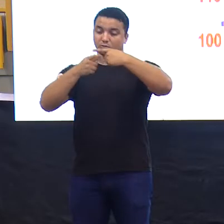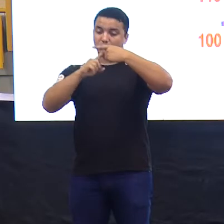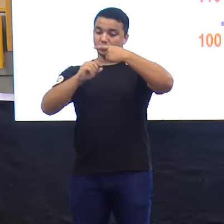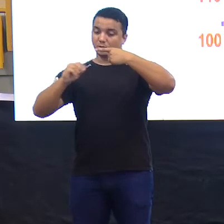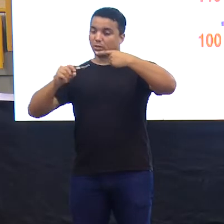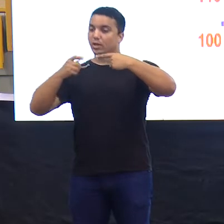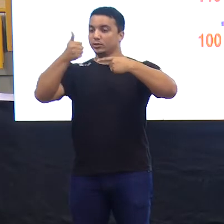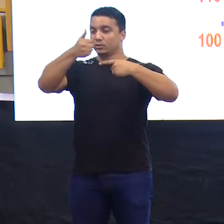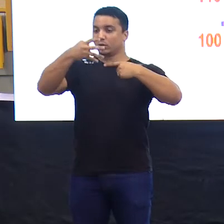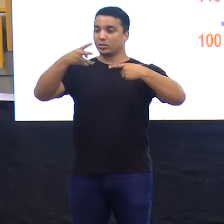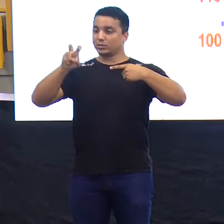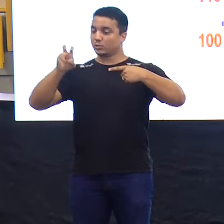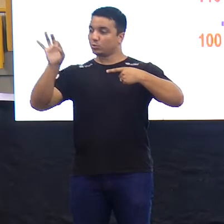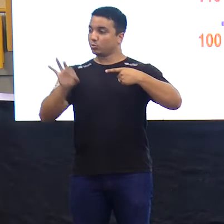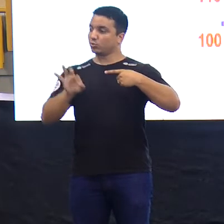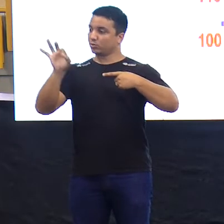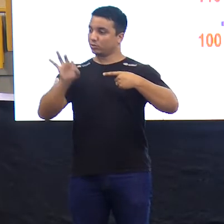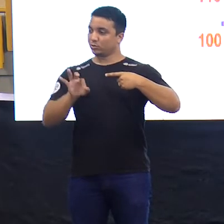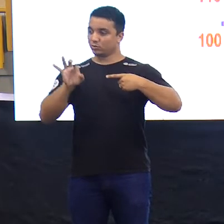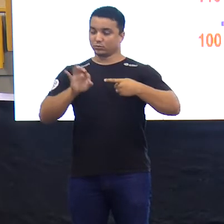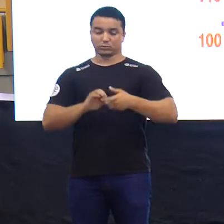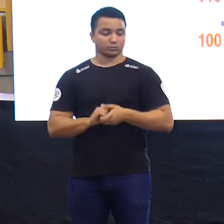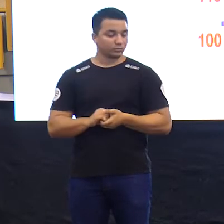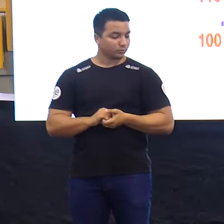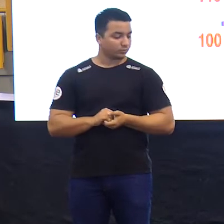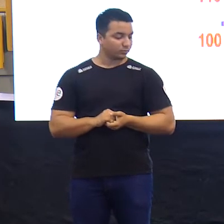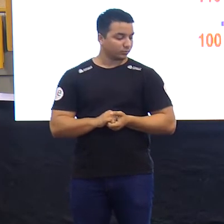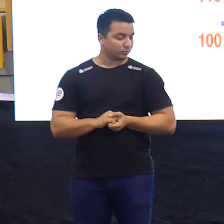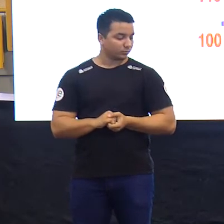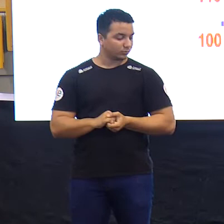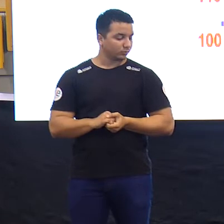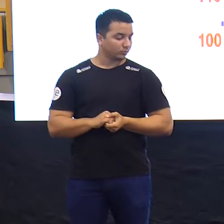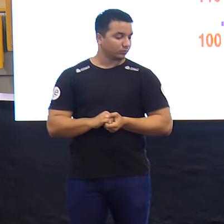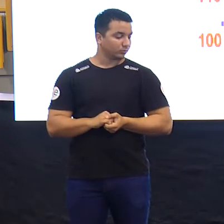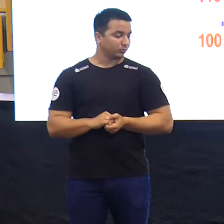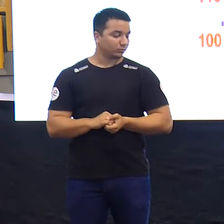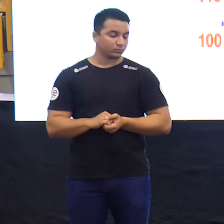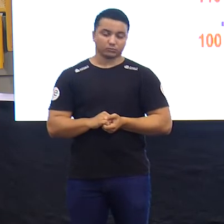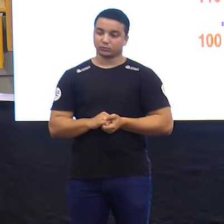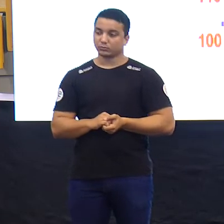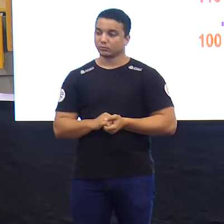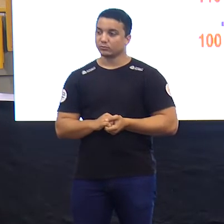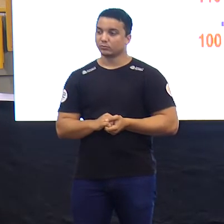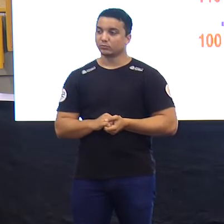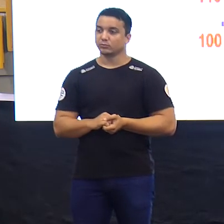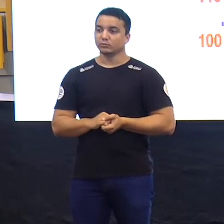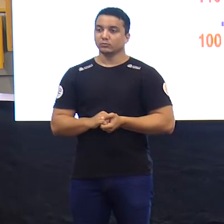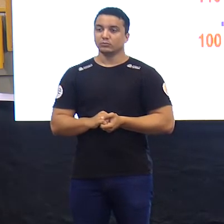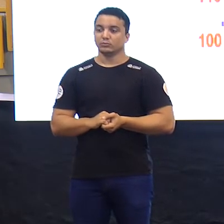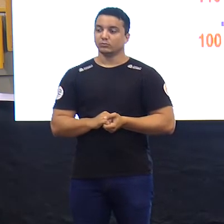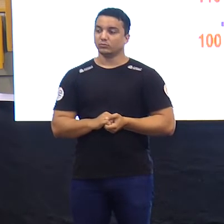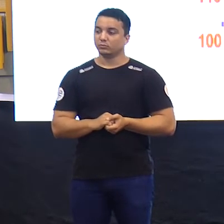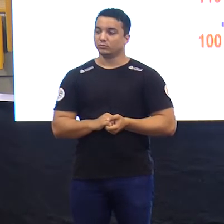145%. Queridos, presta muita atenção nisso.